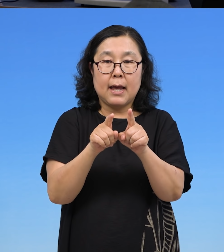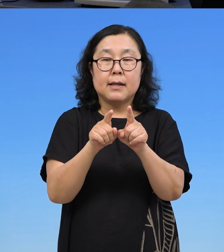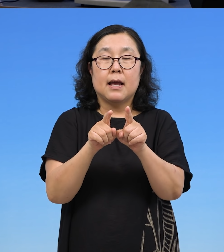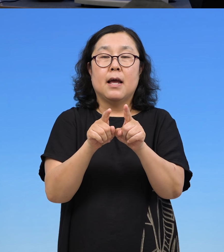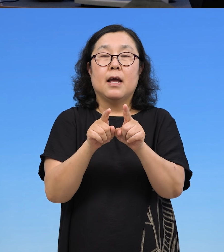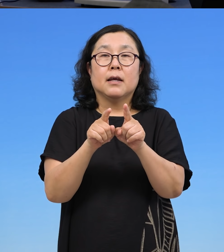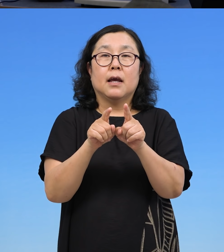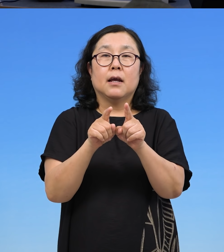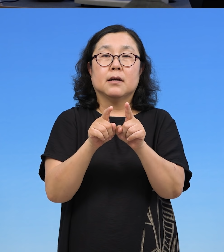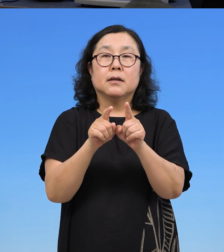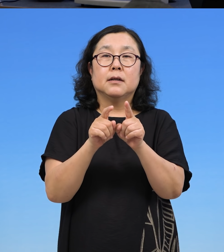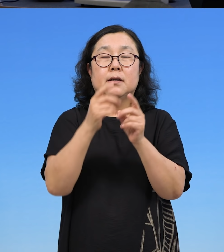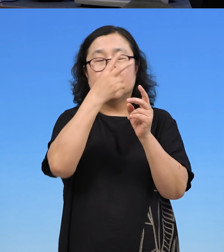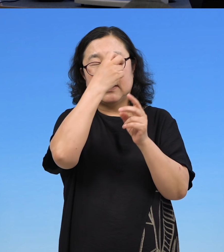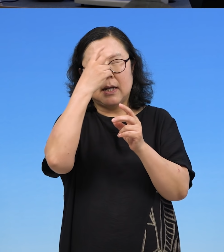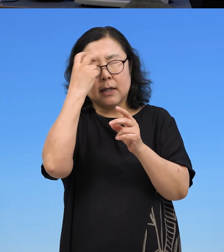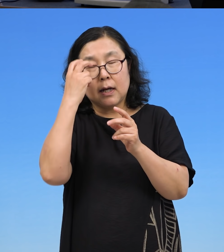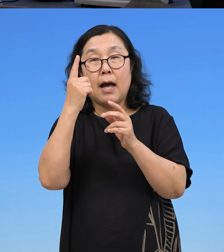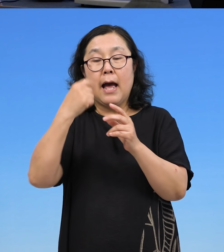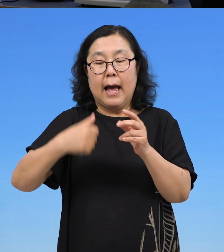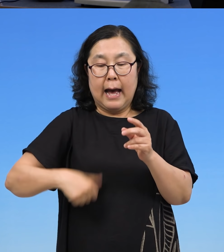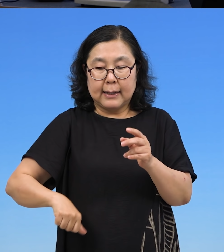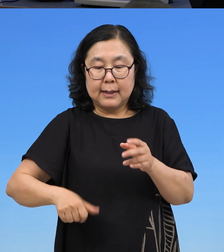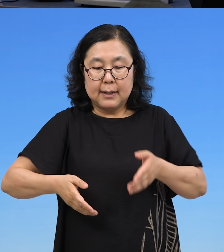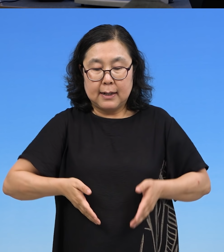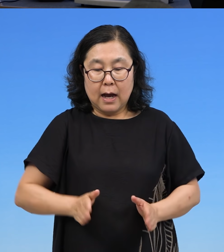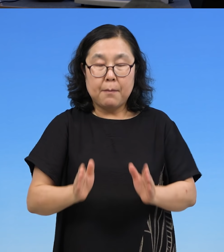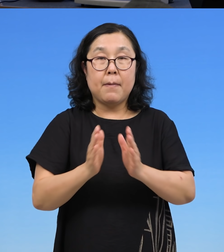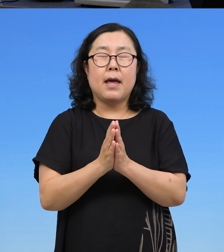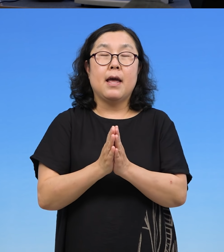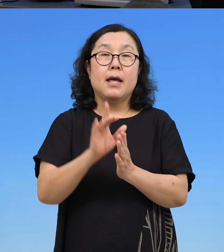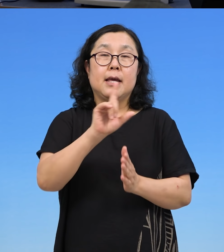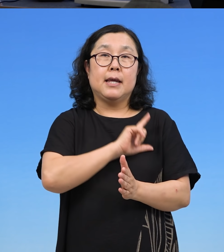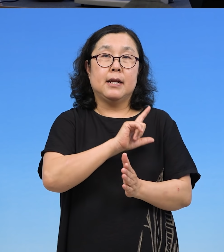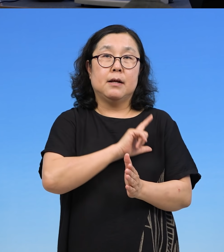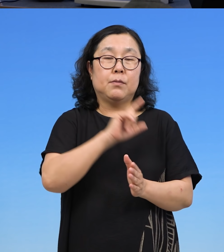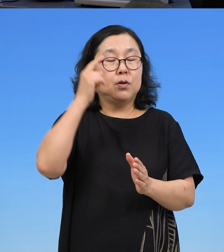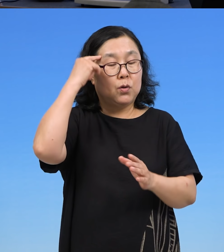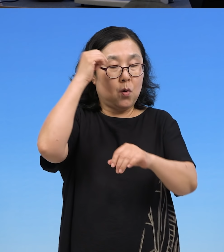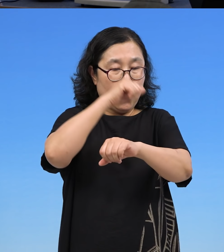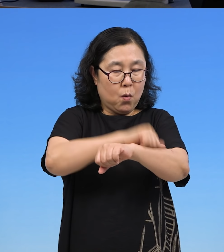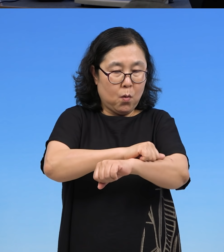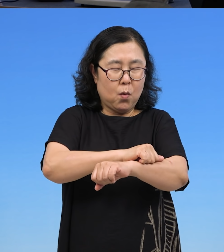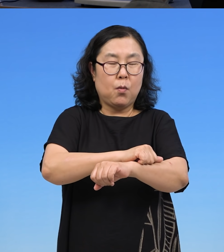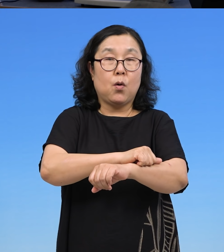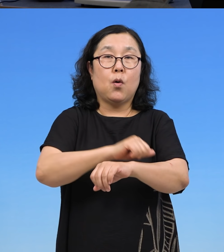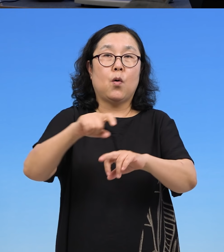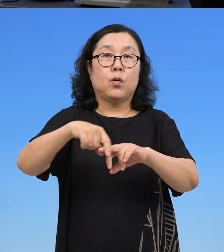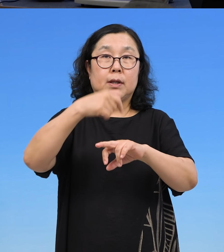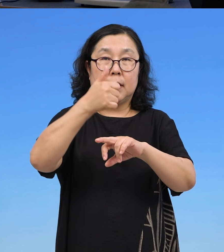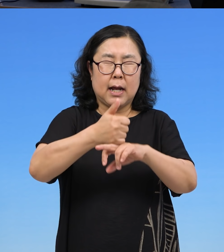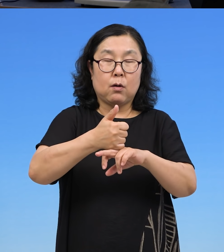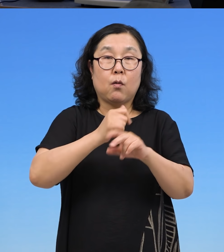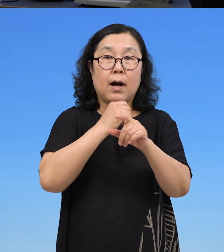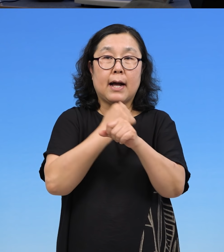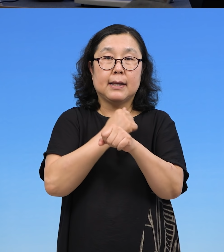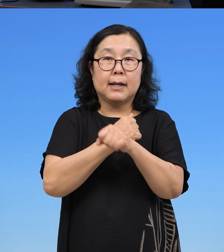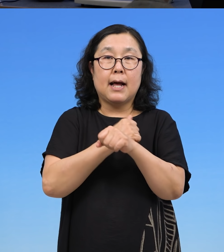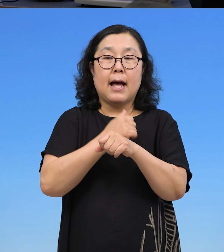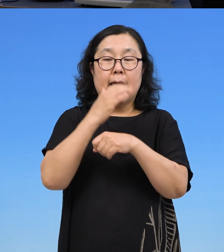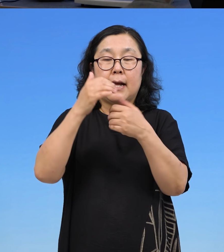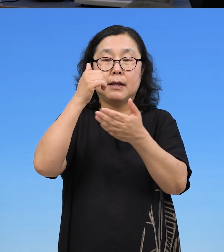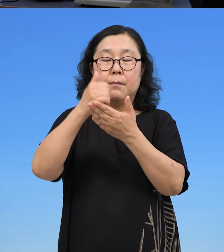그와 동치마였더니 그가 아들을 낳음에 그의 이름을 솔로몬이라 하니라 이 첫째 이름이 나오죠 그런데 그 다음